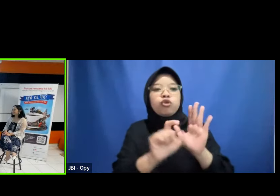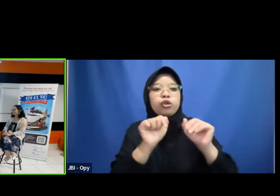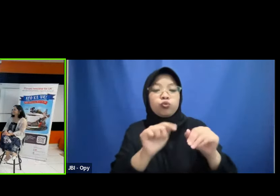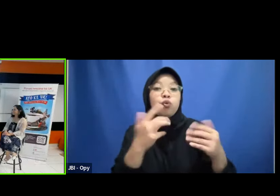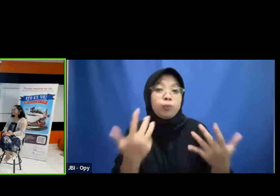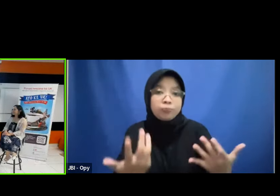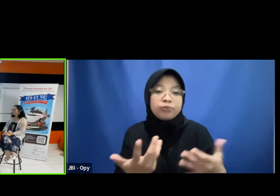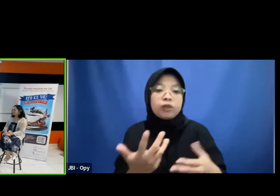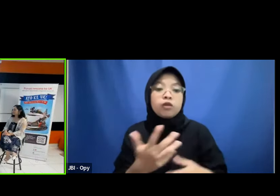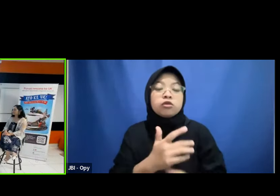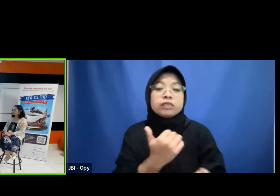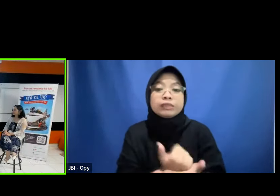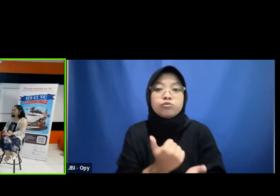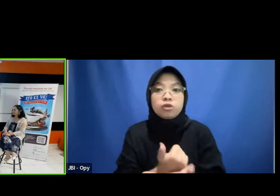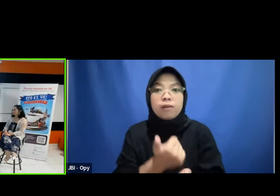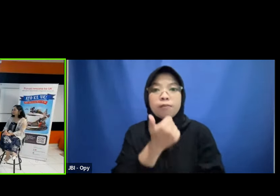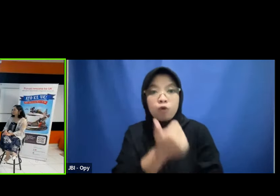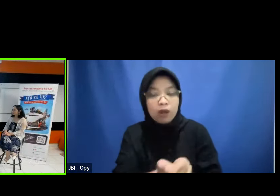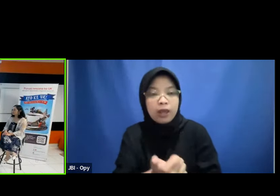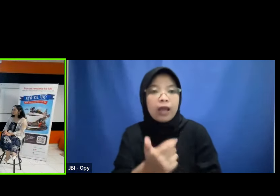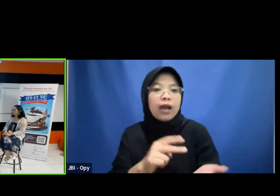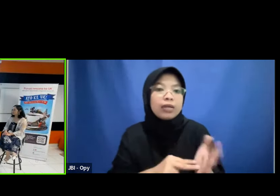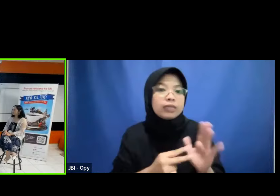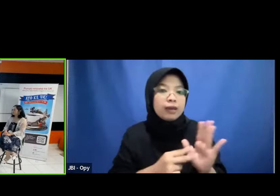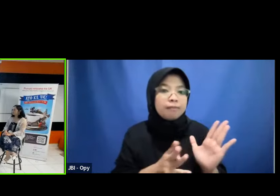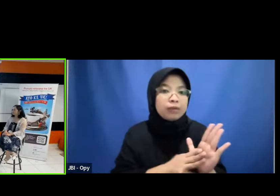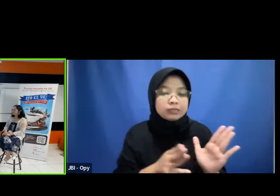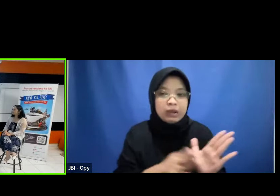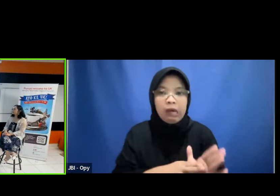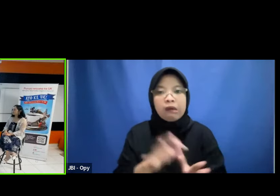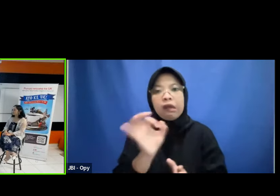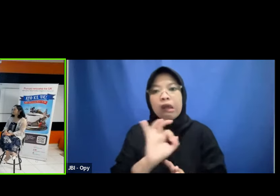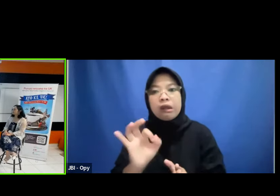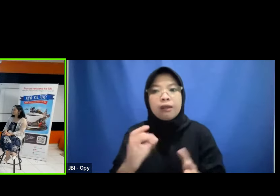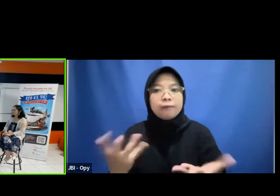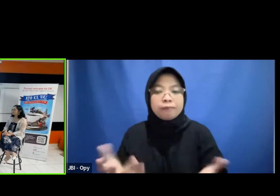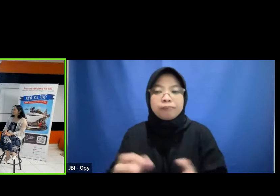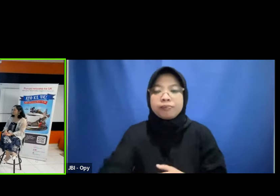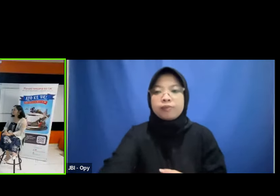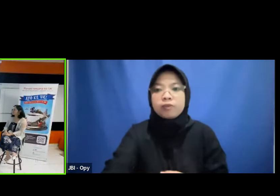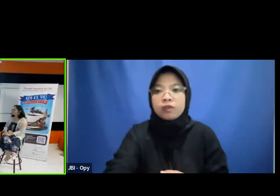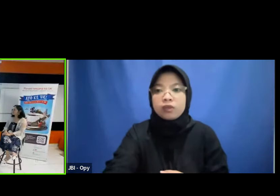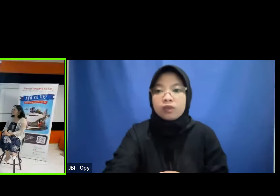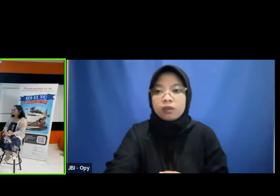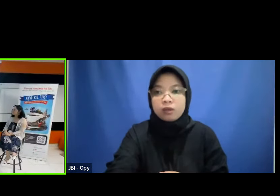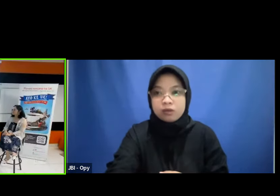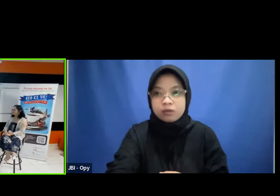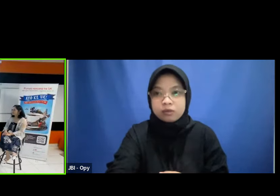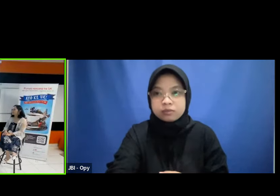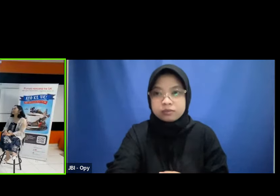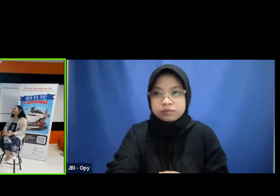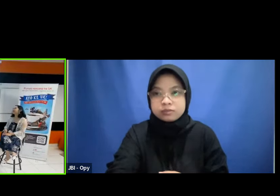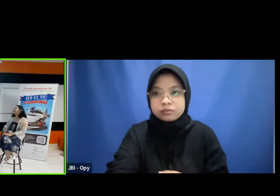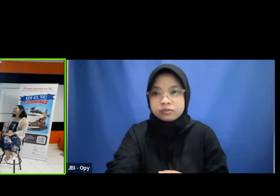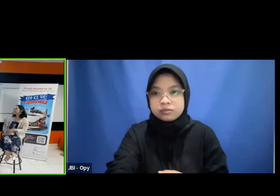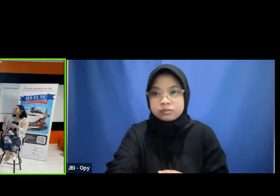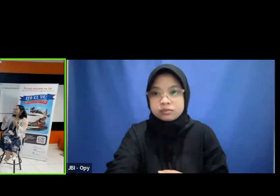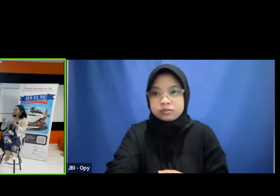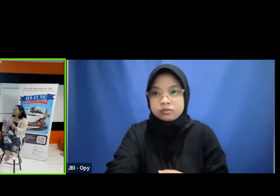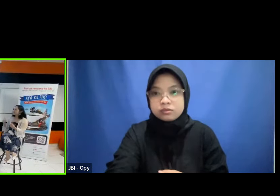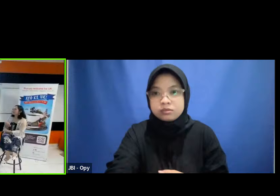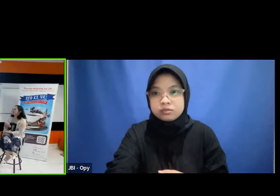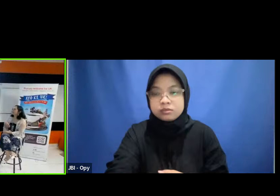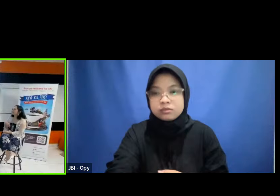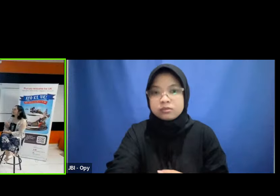juga itu juga boleh gitu dilakukan enggak masalah yang penting ya itu ee membuat sesuat yang berbeda l Oke